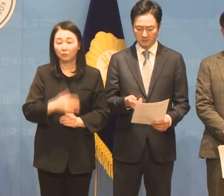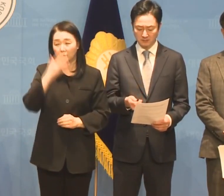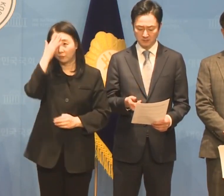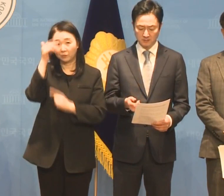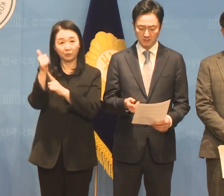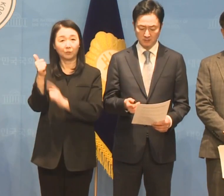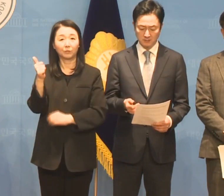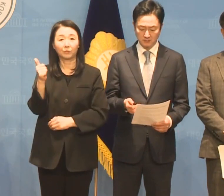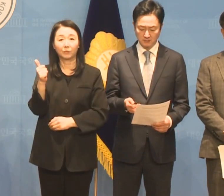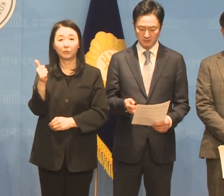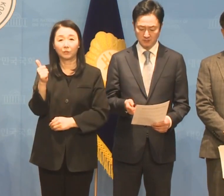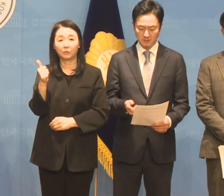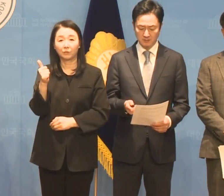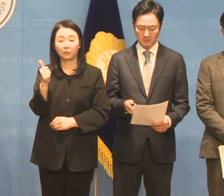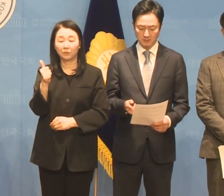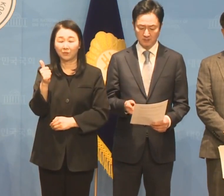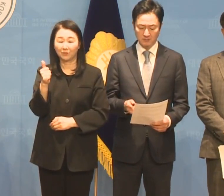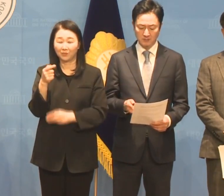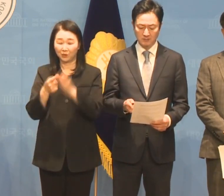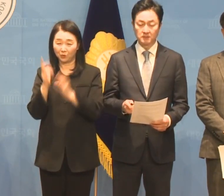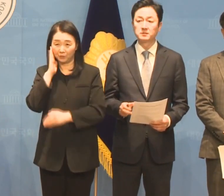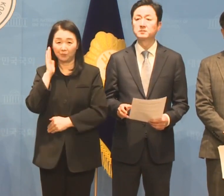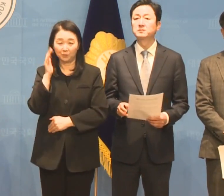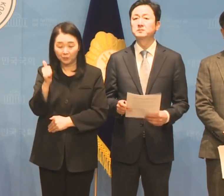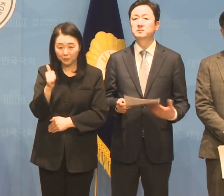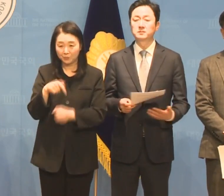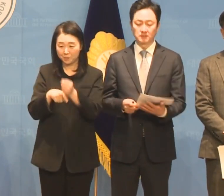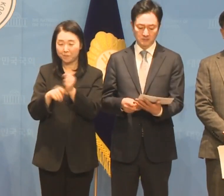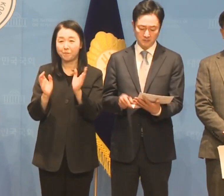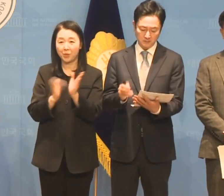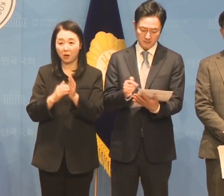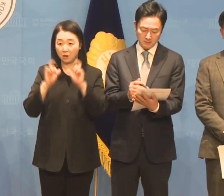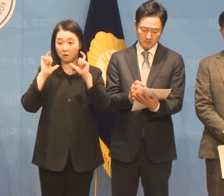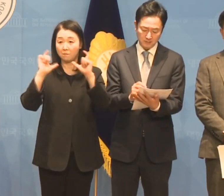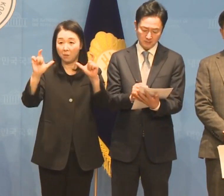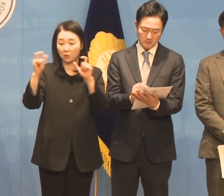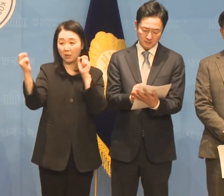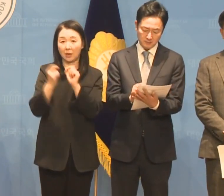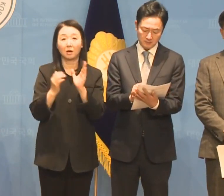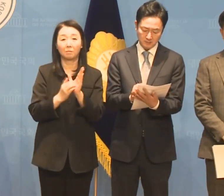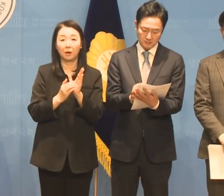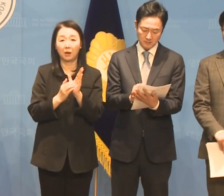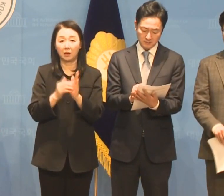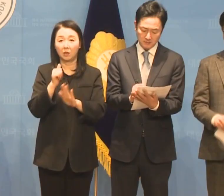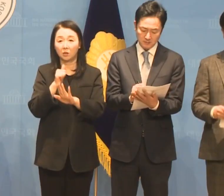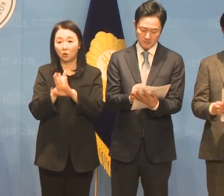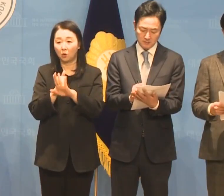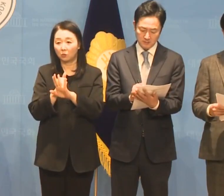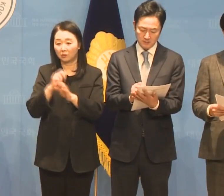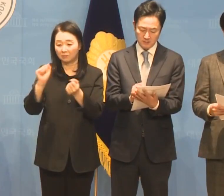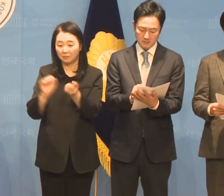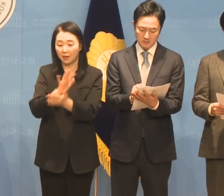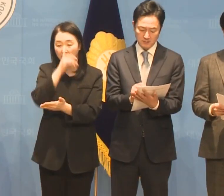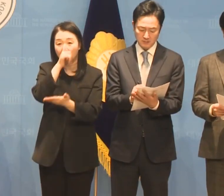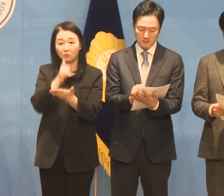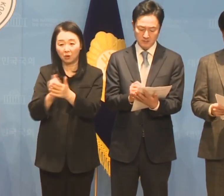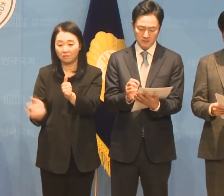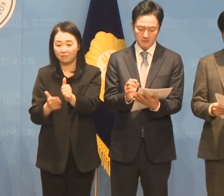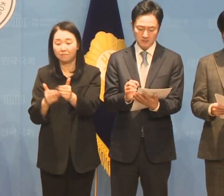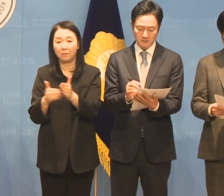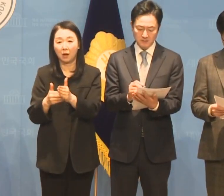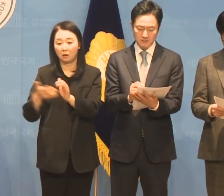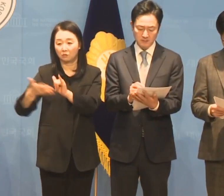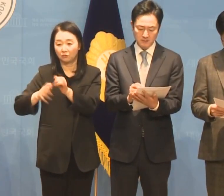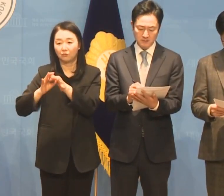윤석열에 대한 헌법재판소의 심리가 종결되고 파면 선고가 가까워지면서 내란 동조 세력 및 극우 지지자들의